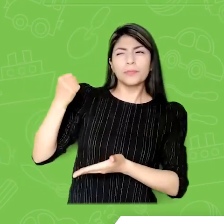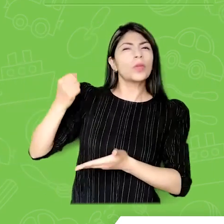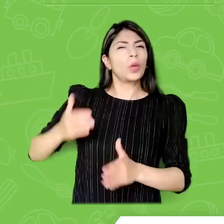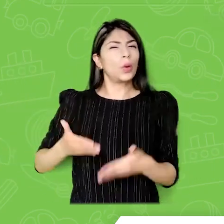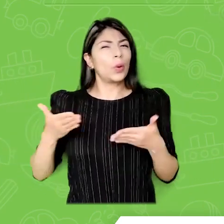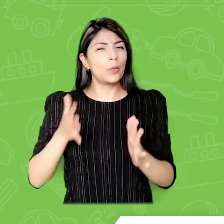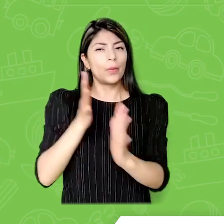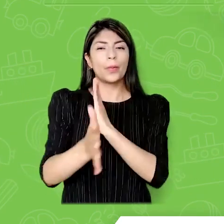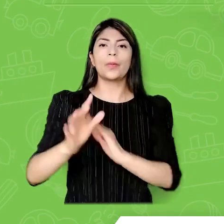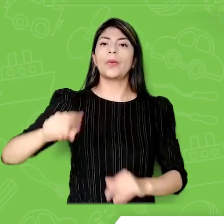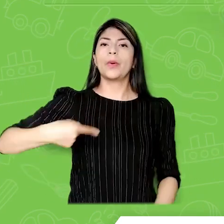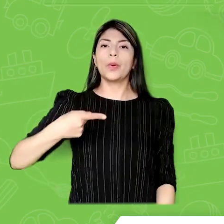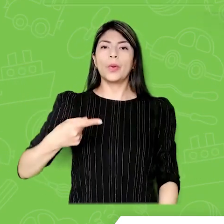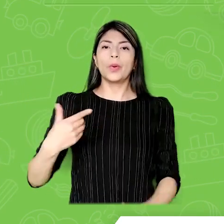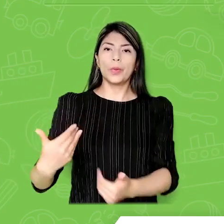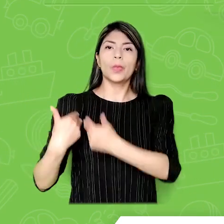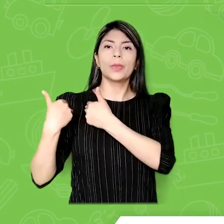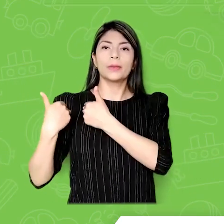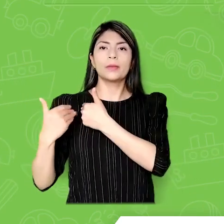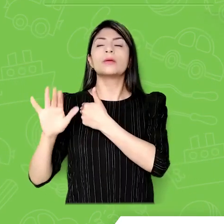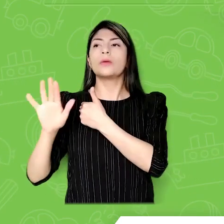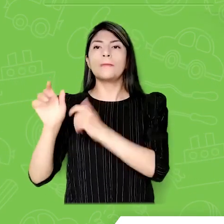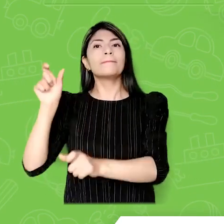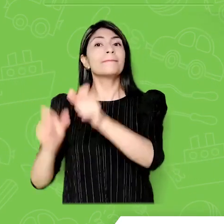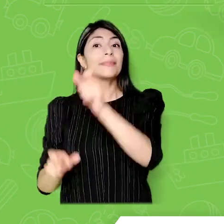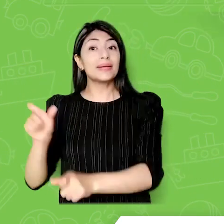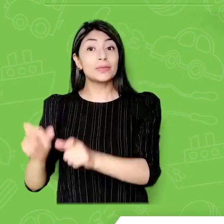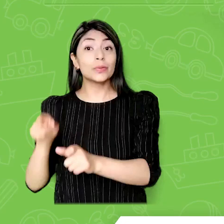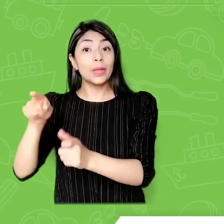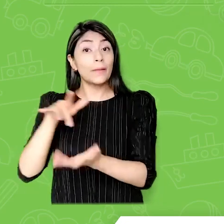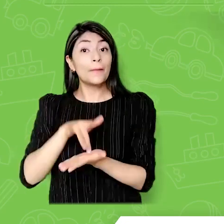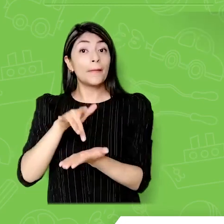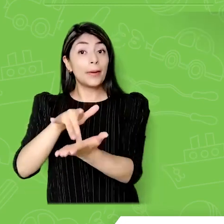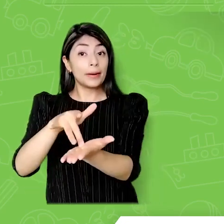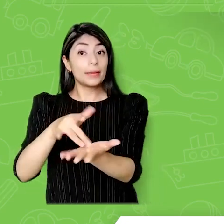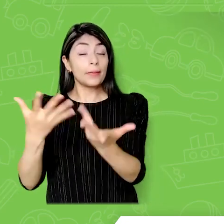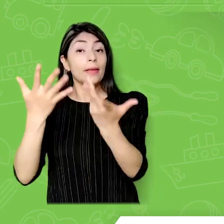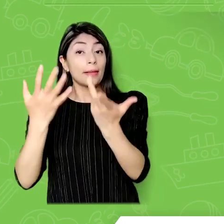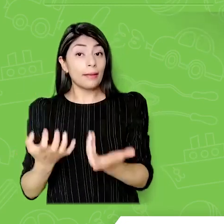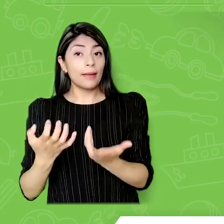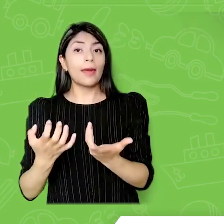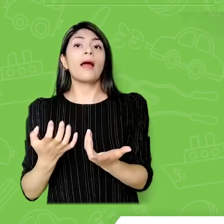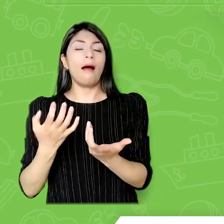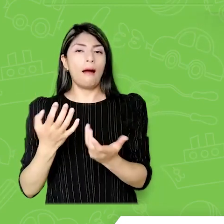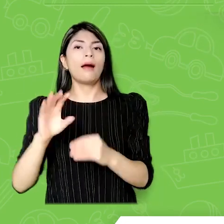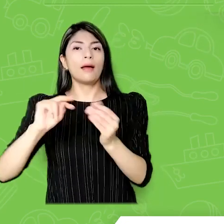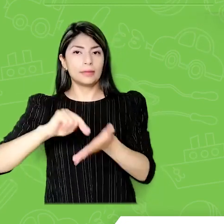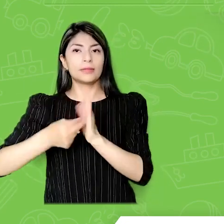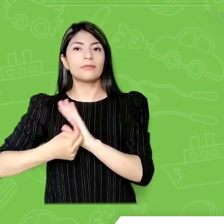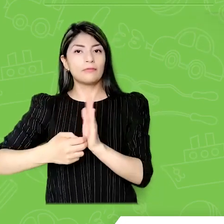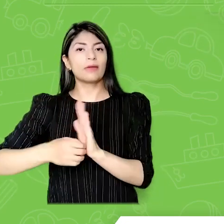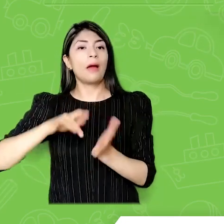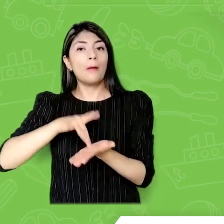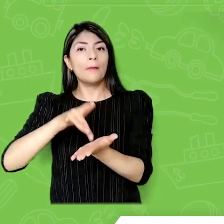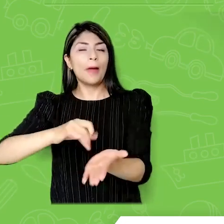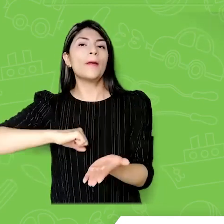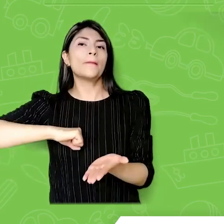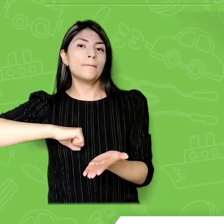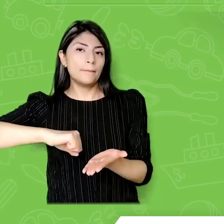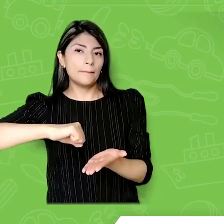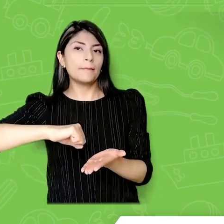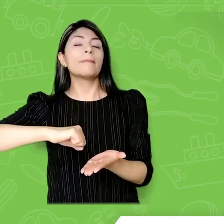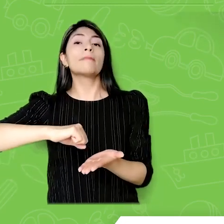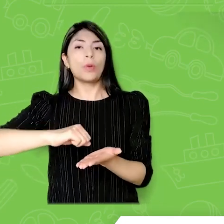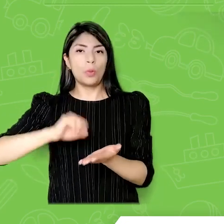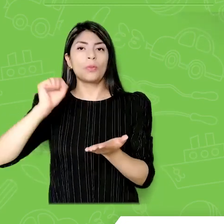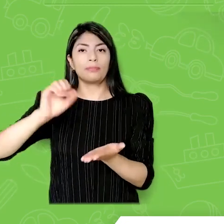aspirantes, el monto recaudado por concepto del pago del derecho a participar en este proceso de selección, en cualquiera de sus